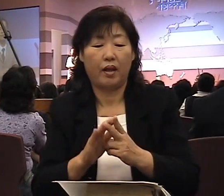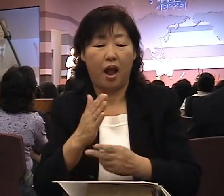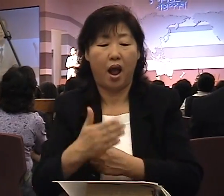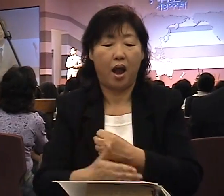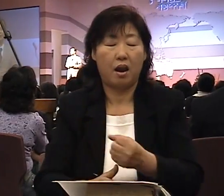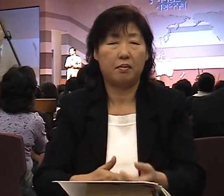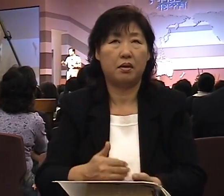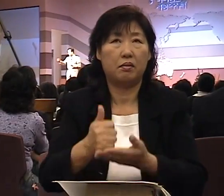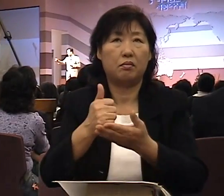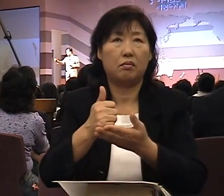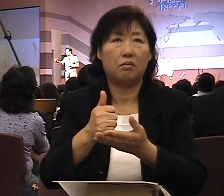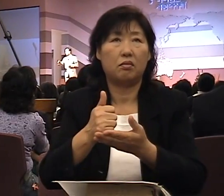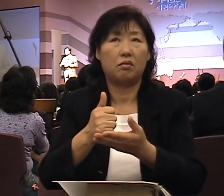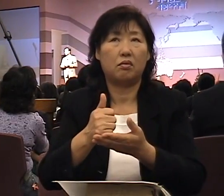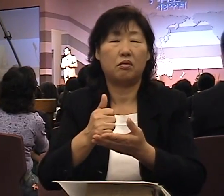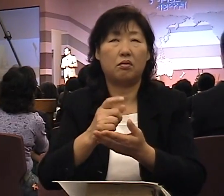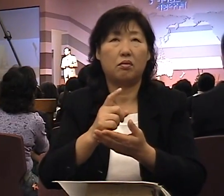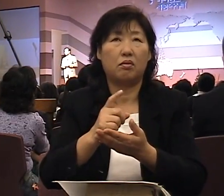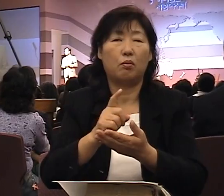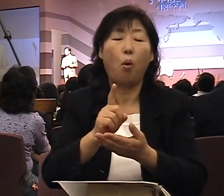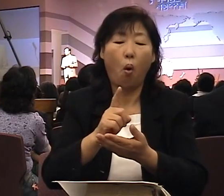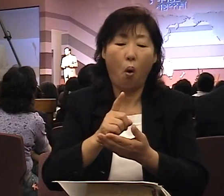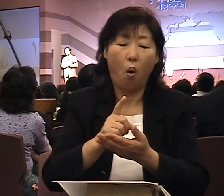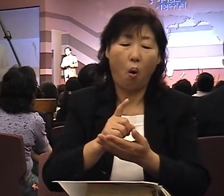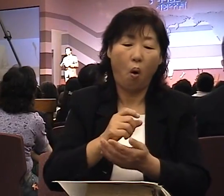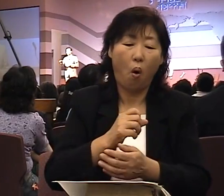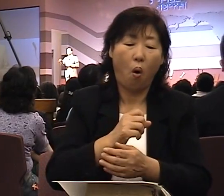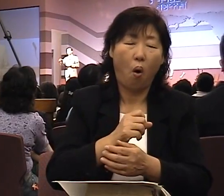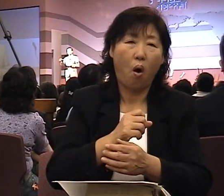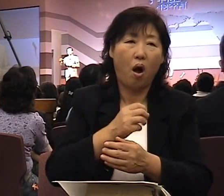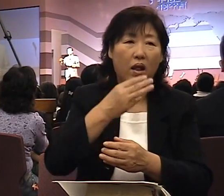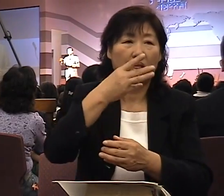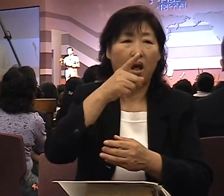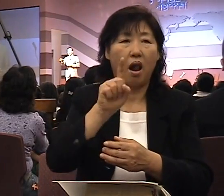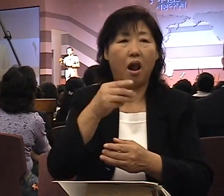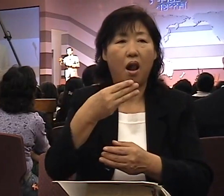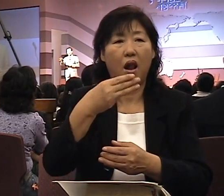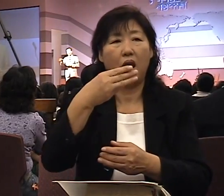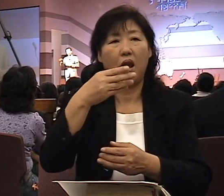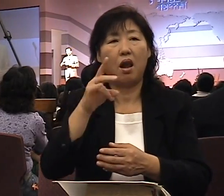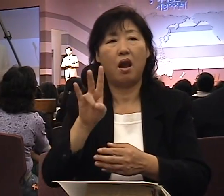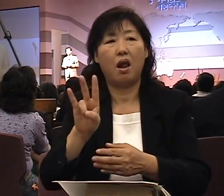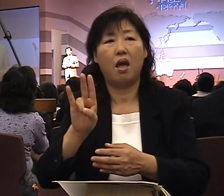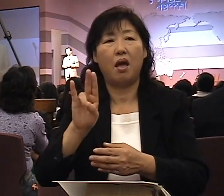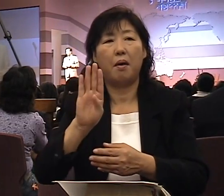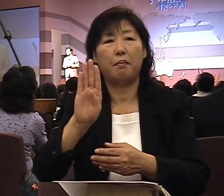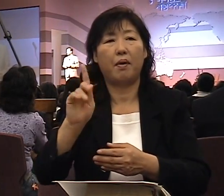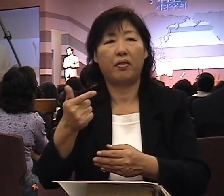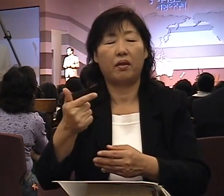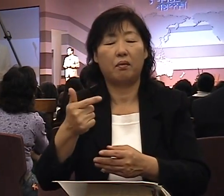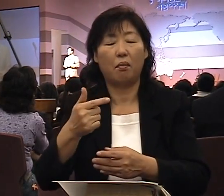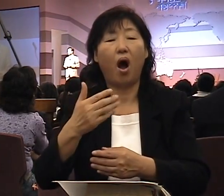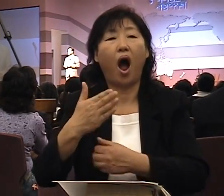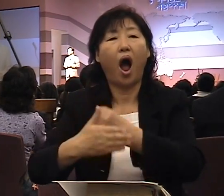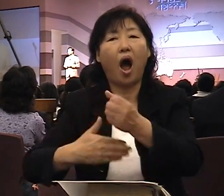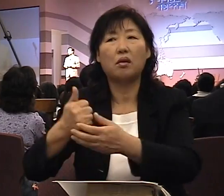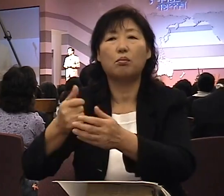하나님이 무능하신 것입니다. 탈레반 정도 이기지 못하시는 하나님이 되십니다. 어떻게